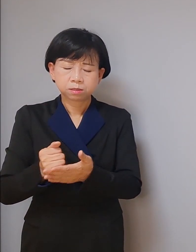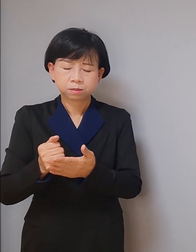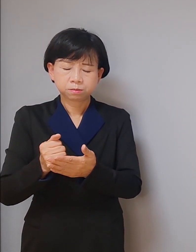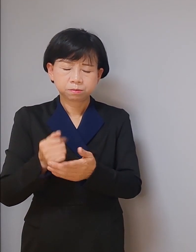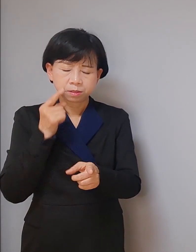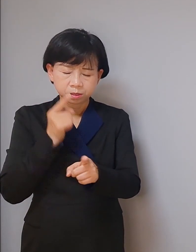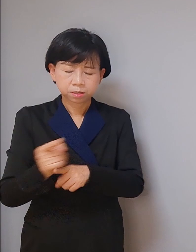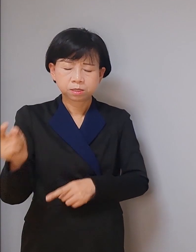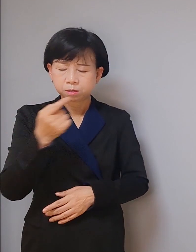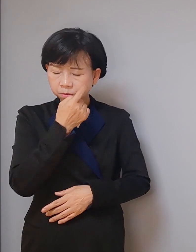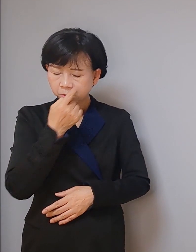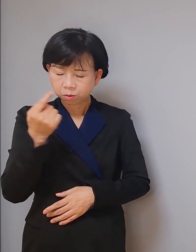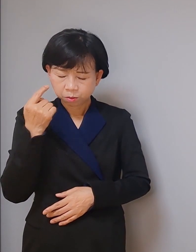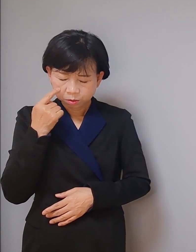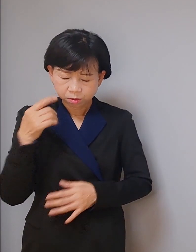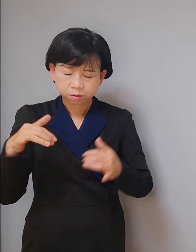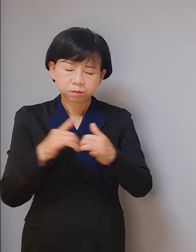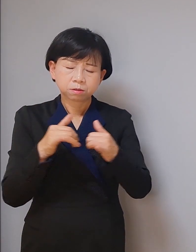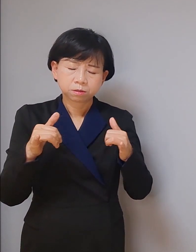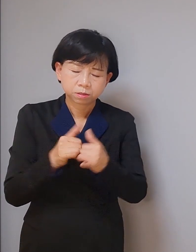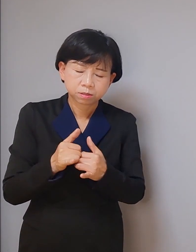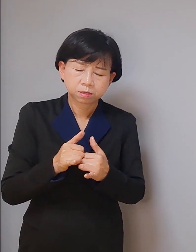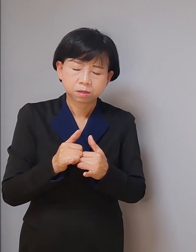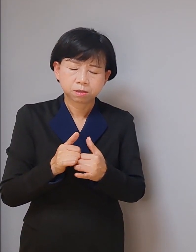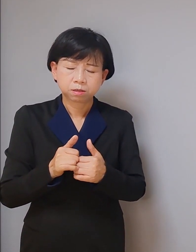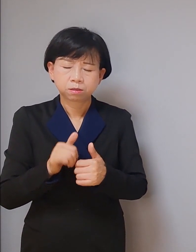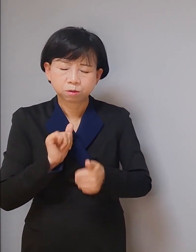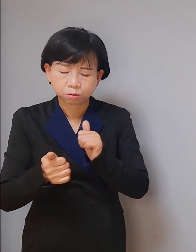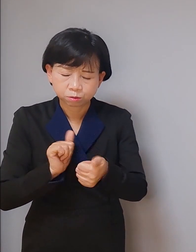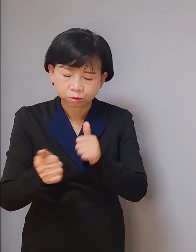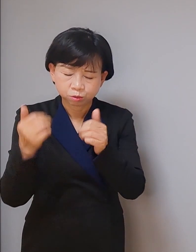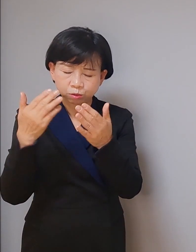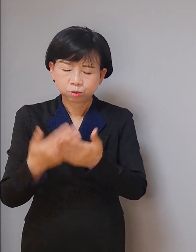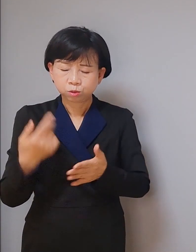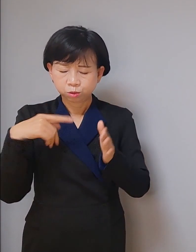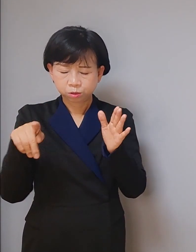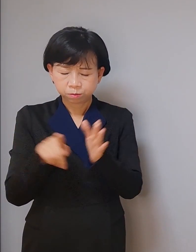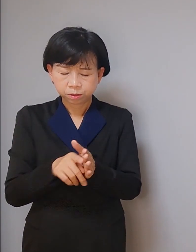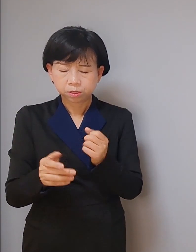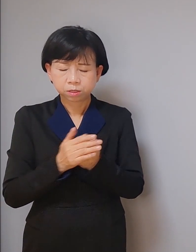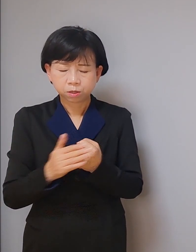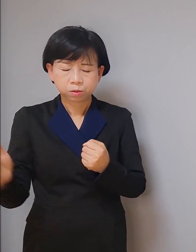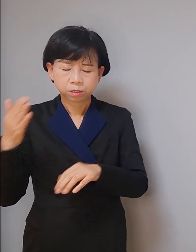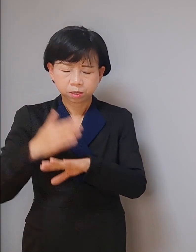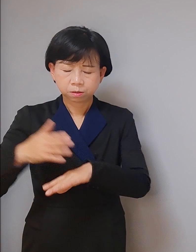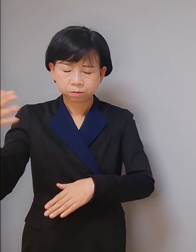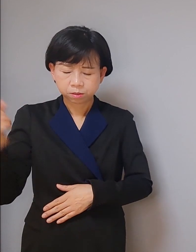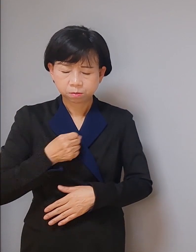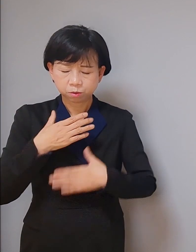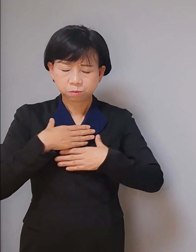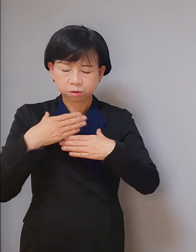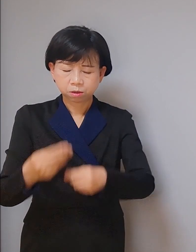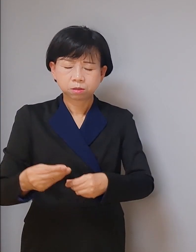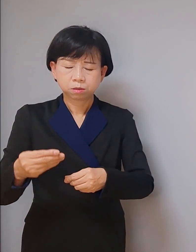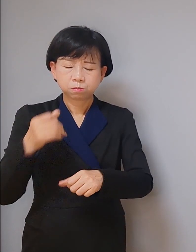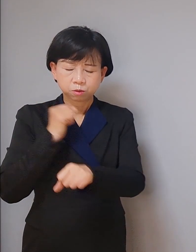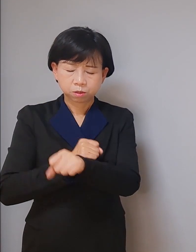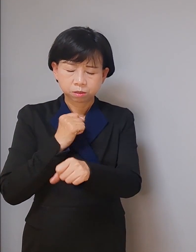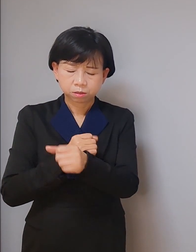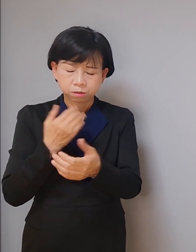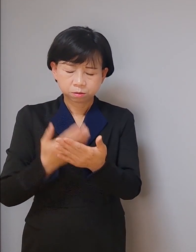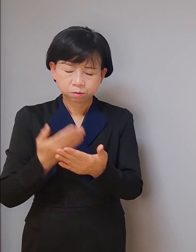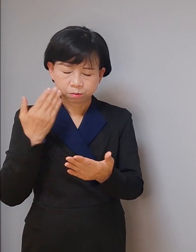승리가 보장된 전쟁, 승리가 보장된 경주를 하게 하시는 줄 믿사오니 감사함으로 평안함으로 할 수 있게